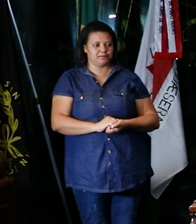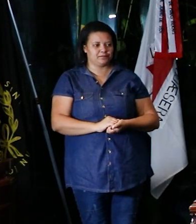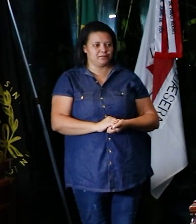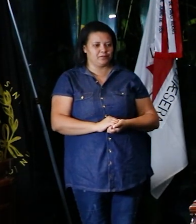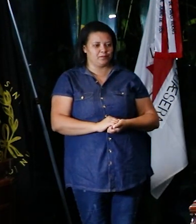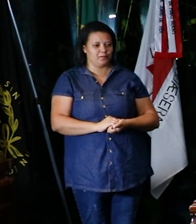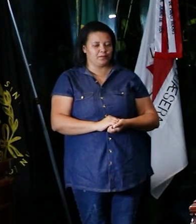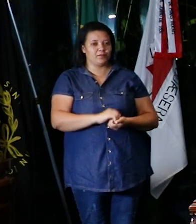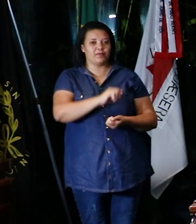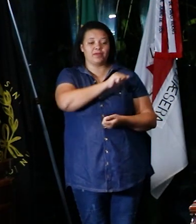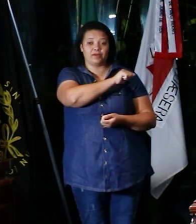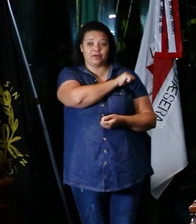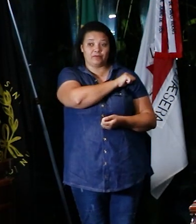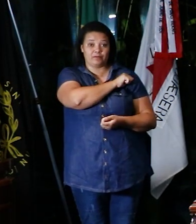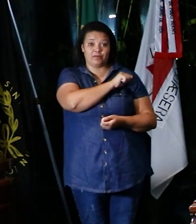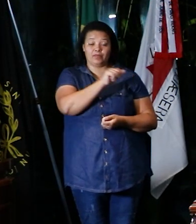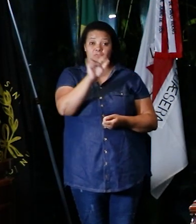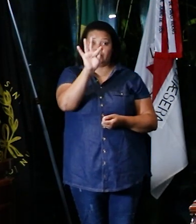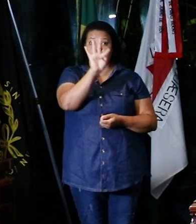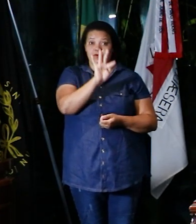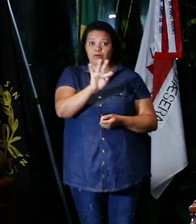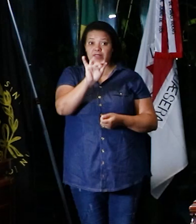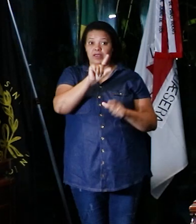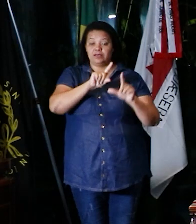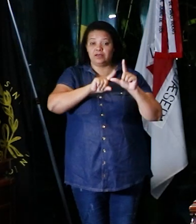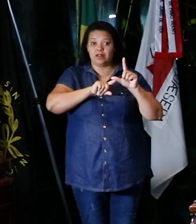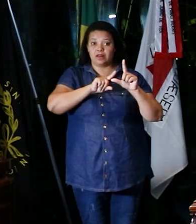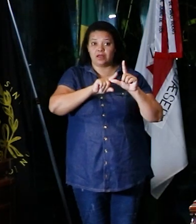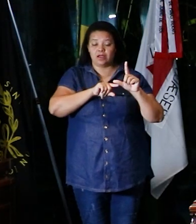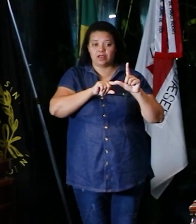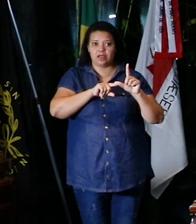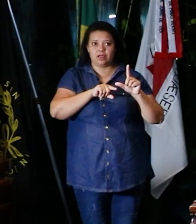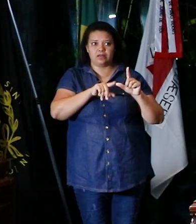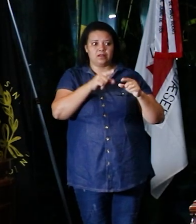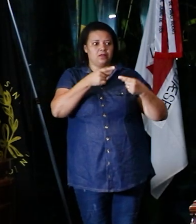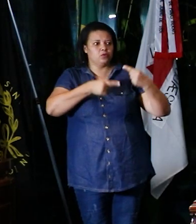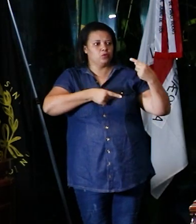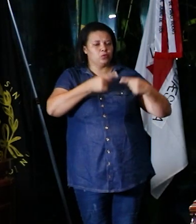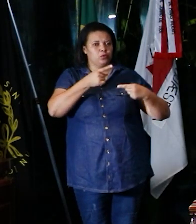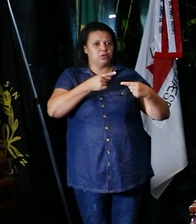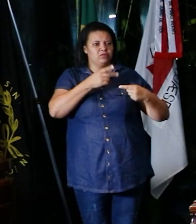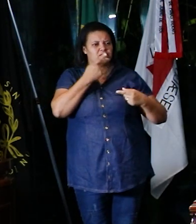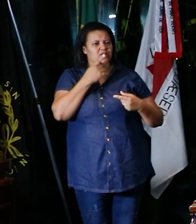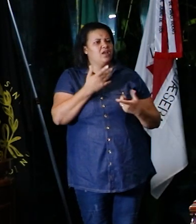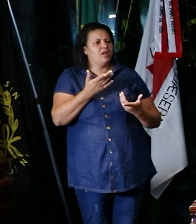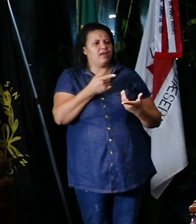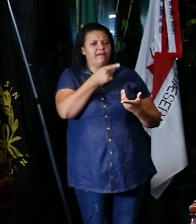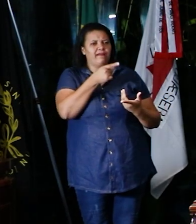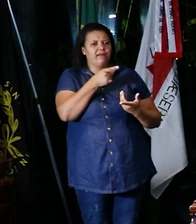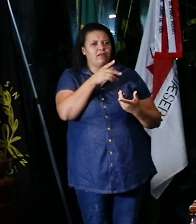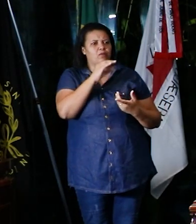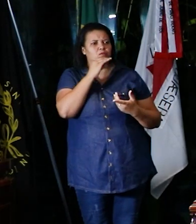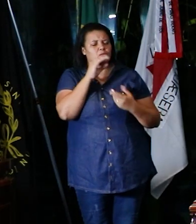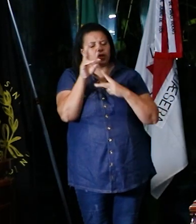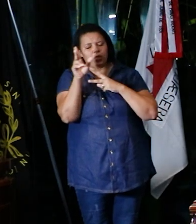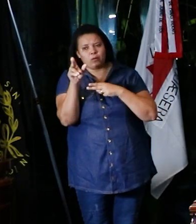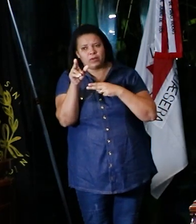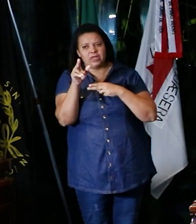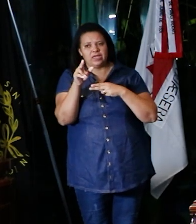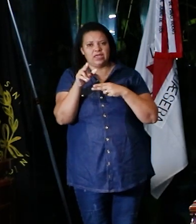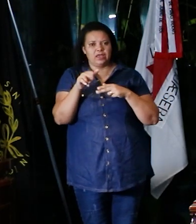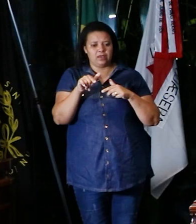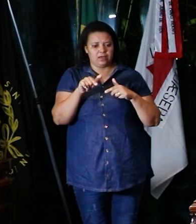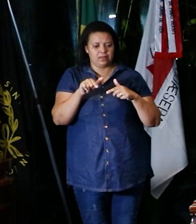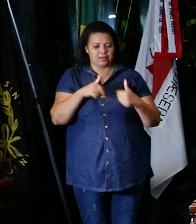meus alunos na Faculdade de Letras, e eles falavam, mas ele dormia, ele trabalhava, ele não